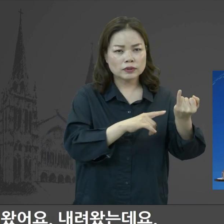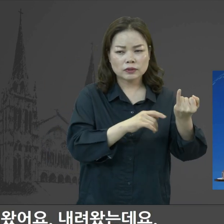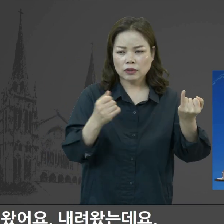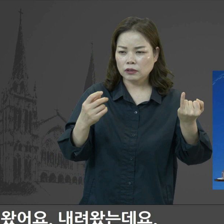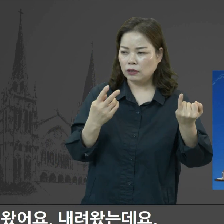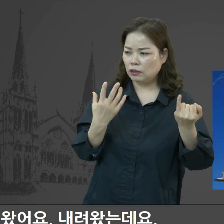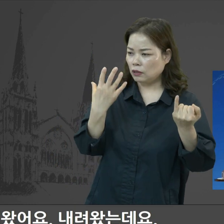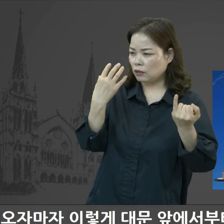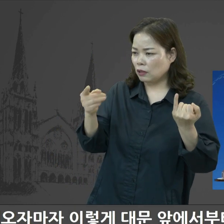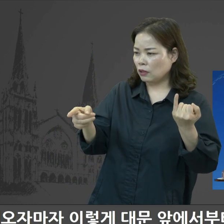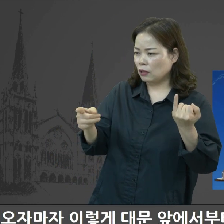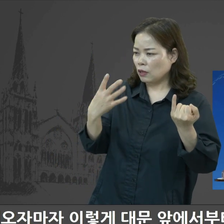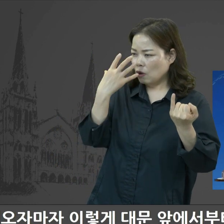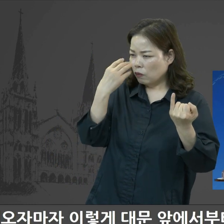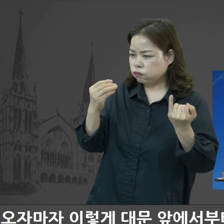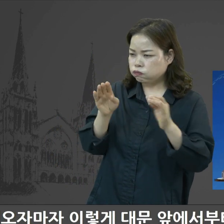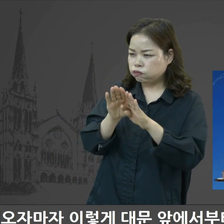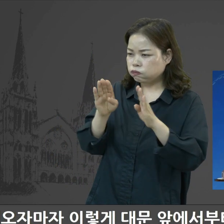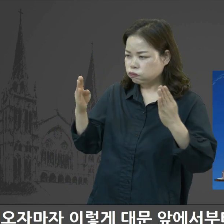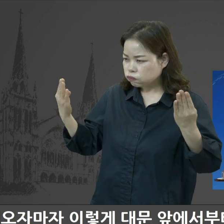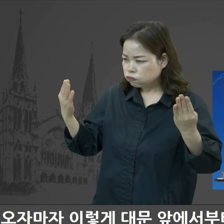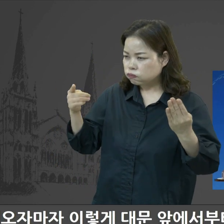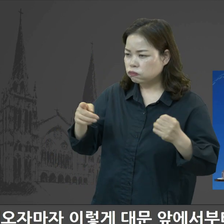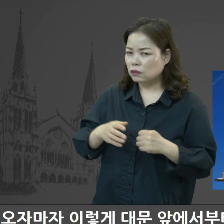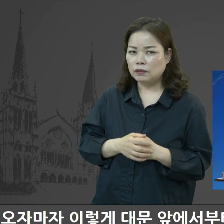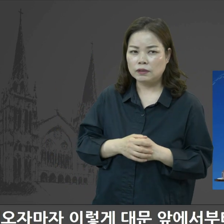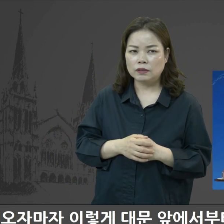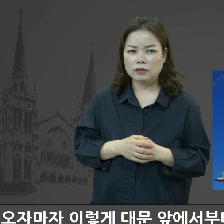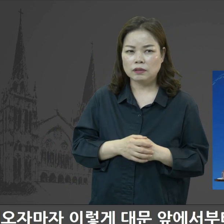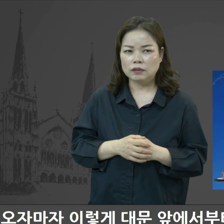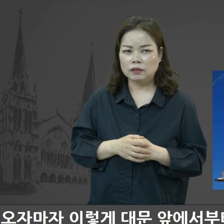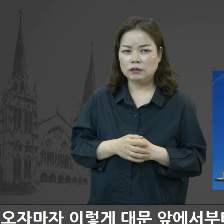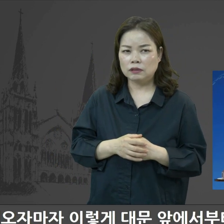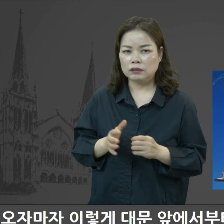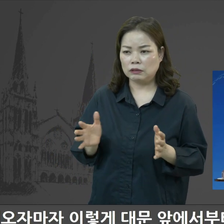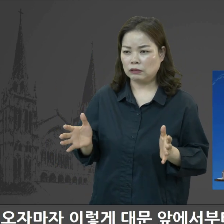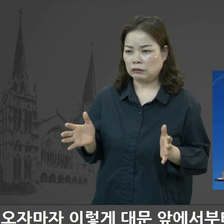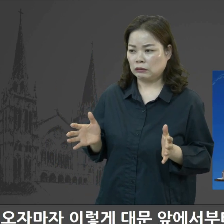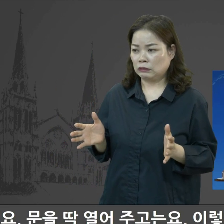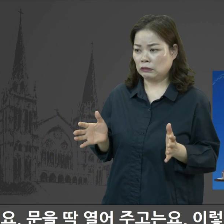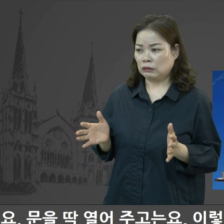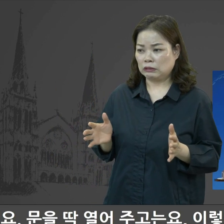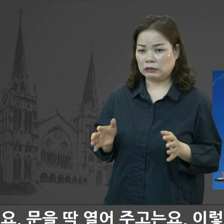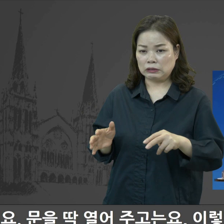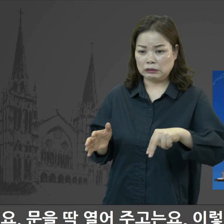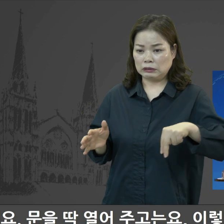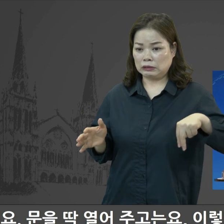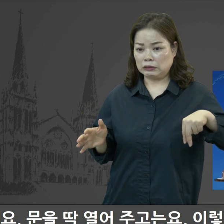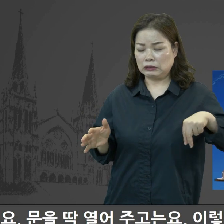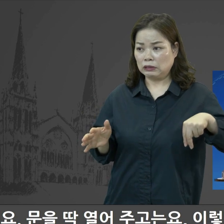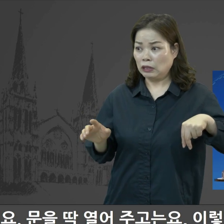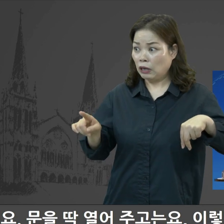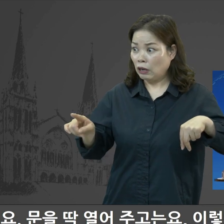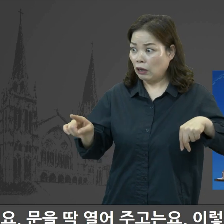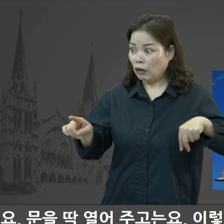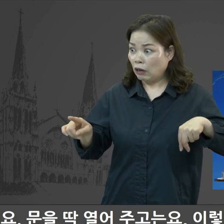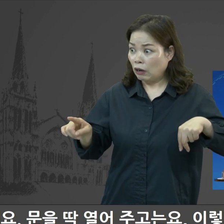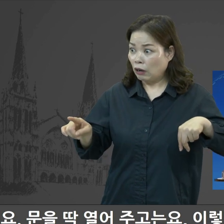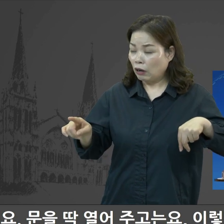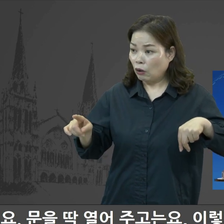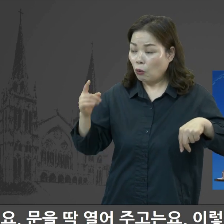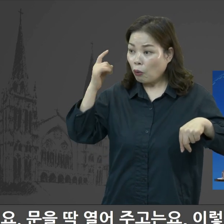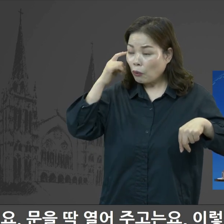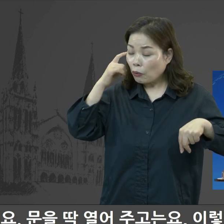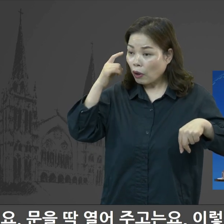저를 쳐다보더니요 문을 딱 열어주고는요 막 이렇게 뒤로 이렇게 물러서는 거예요. 그러면서 이럴 수가 이러시는 거예요. 그래서